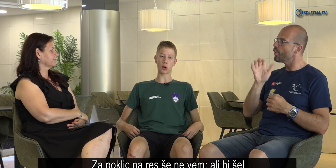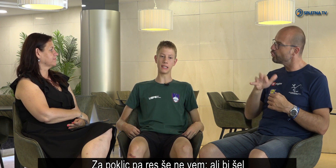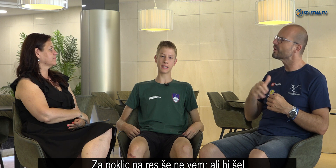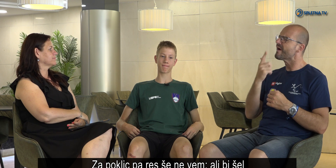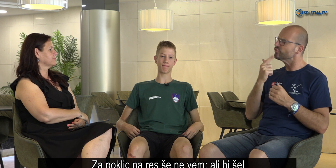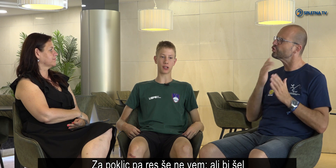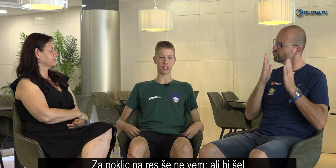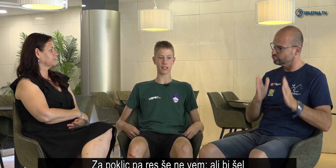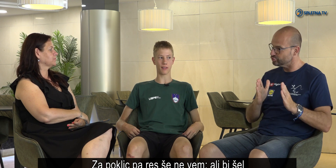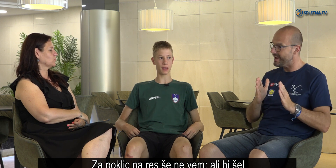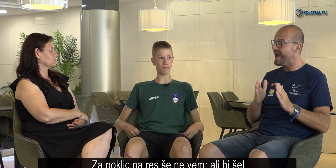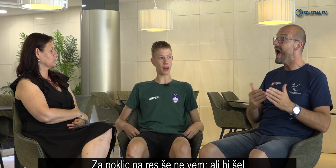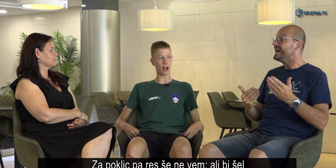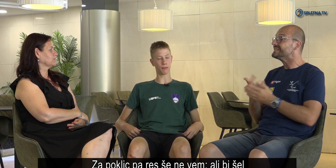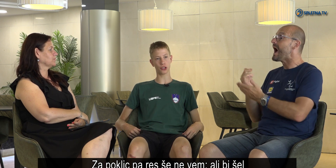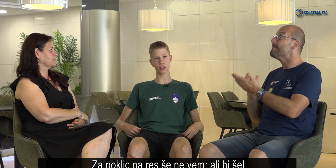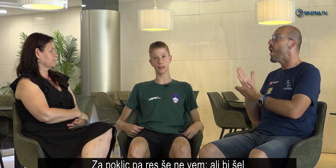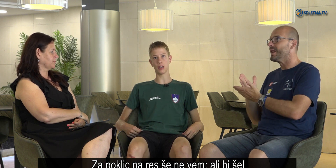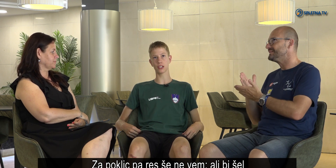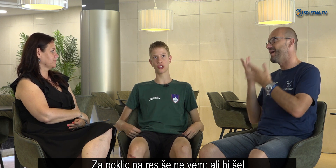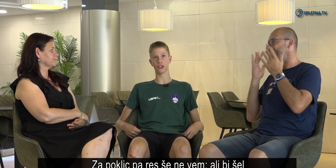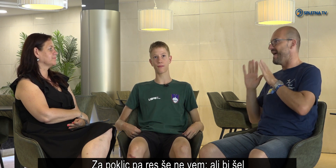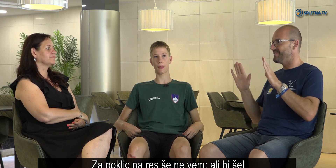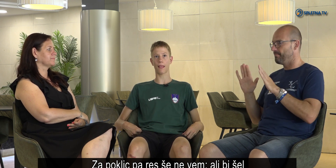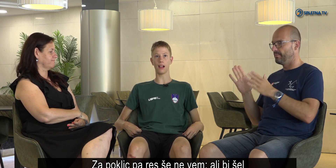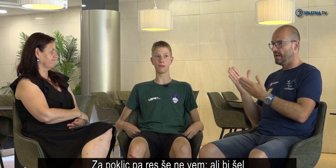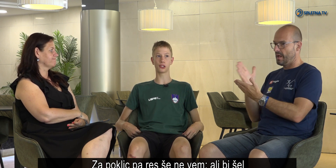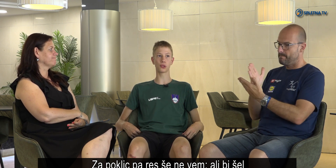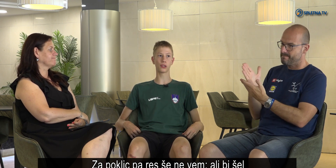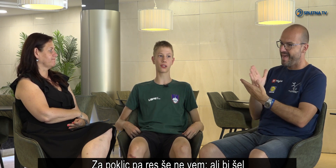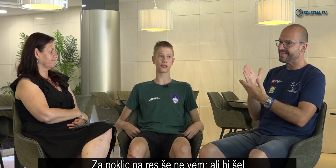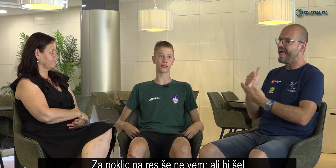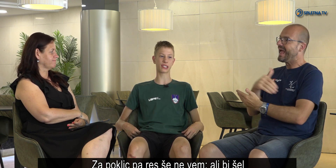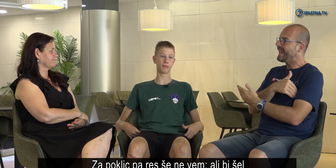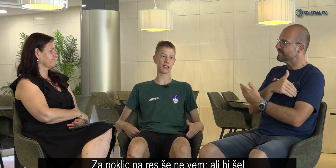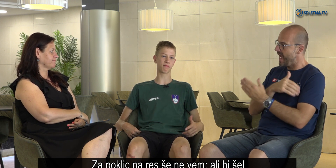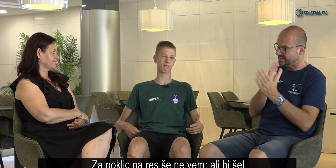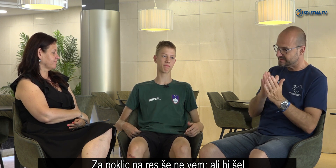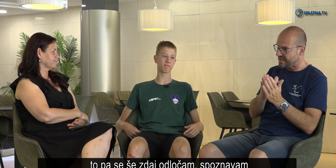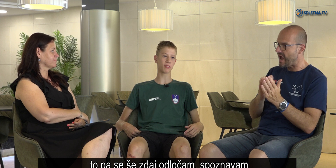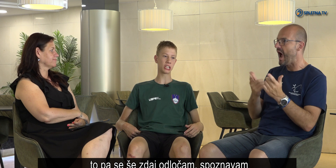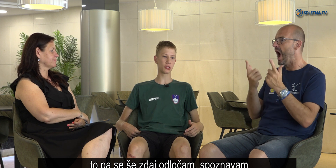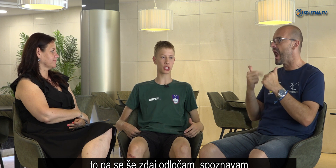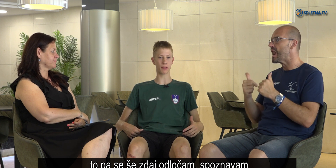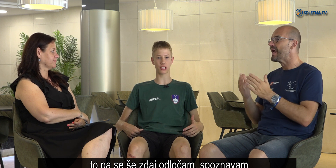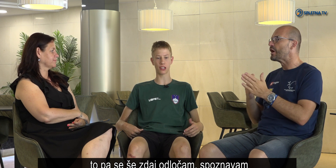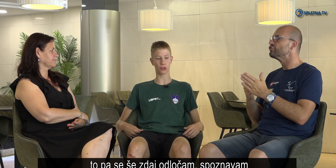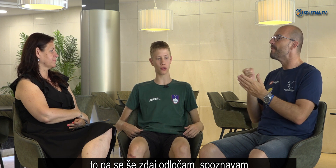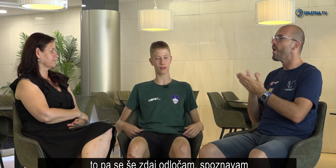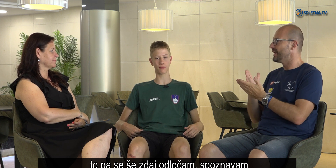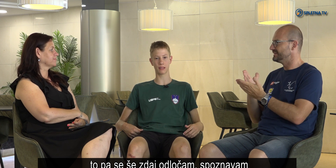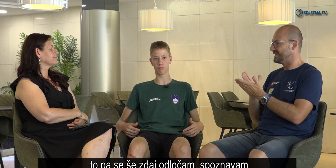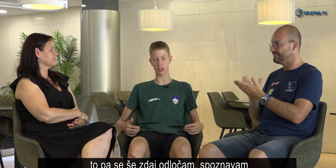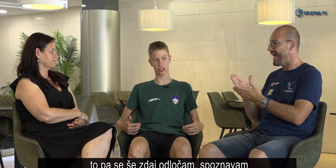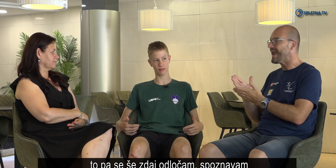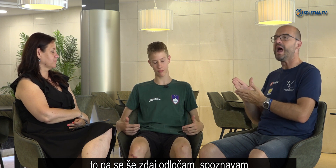Za poklic pa še res ne vem, ali bi šel na gimnazijo, ali bi šel v neko smer. To še pa še zdaj